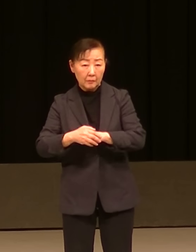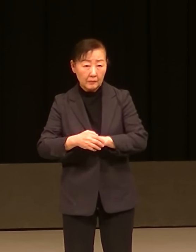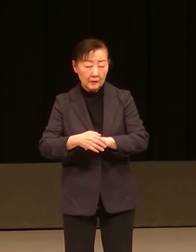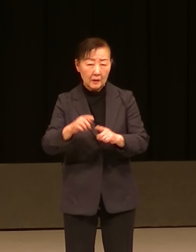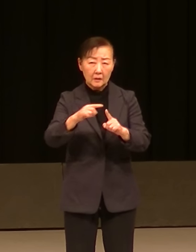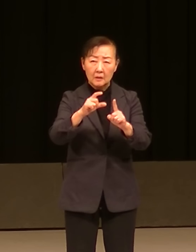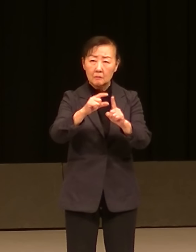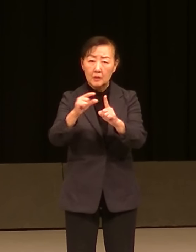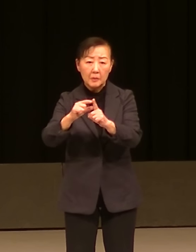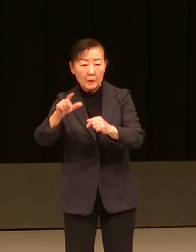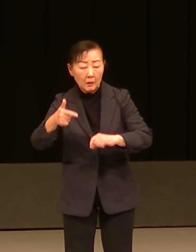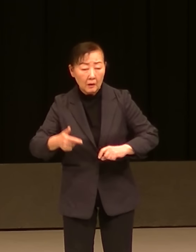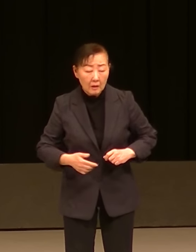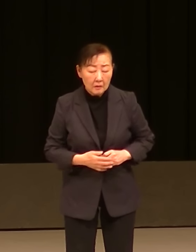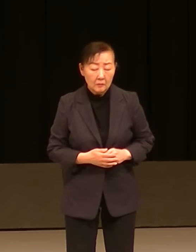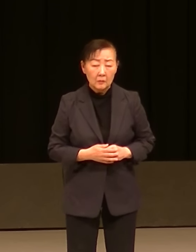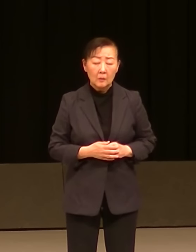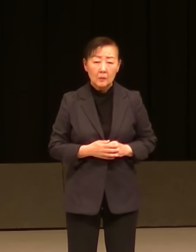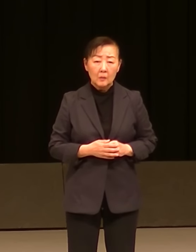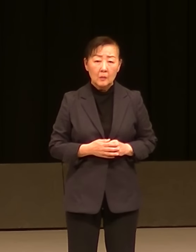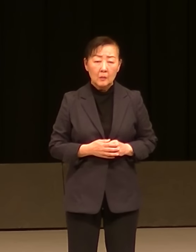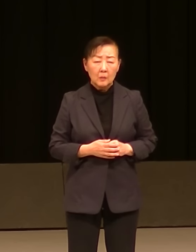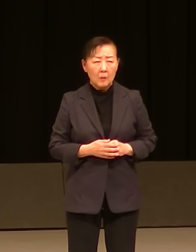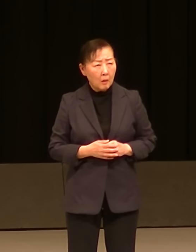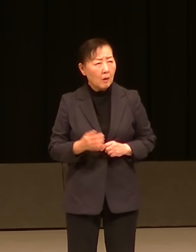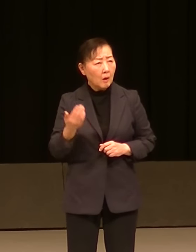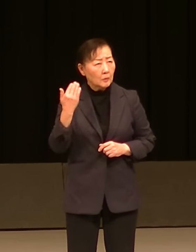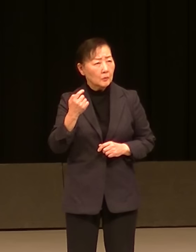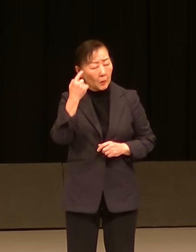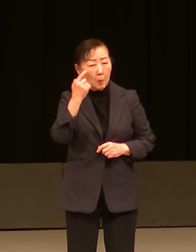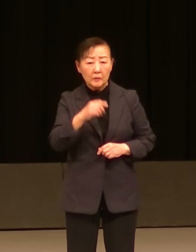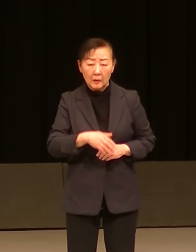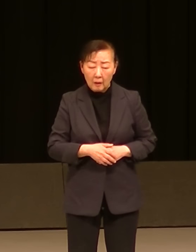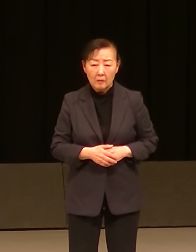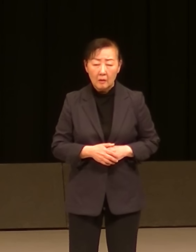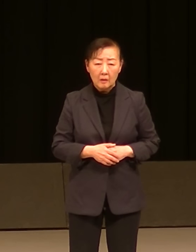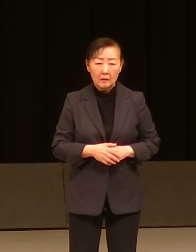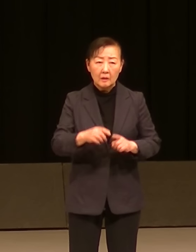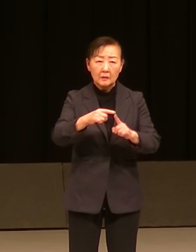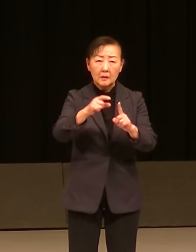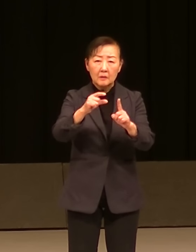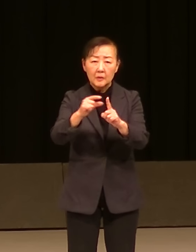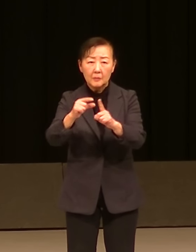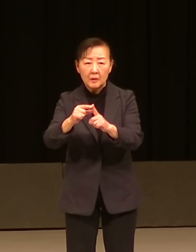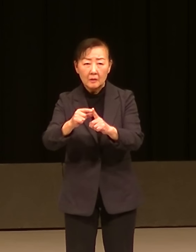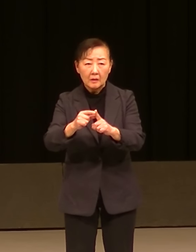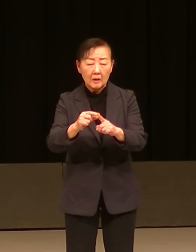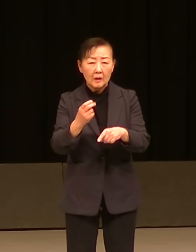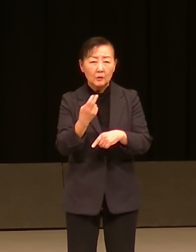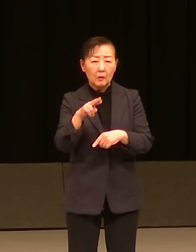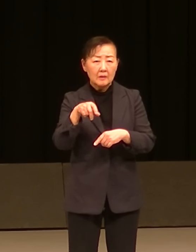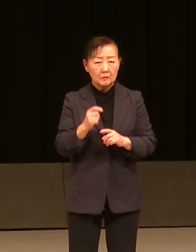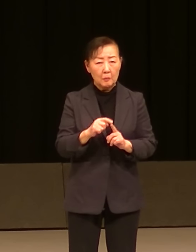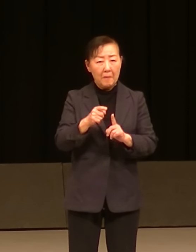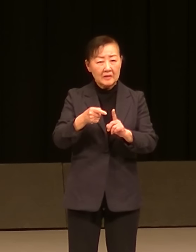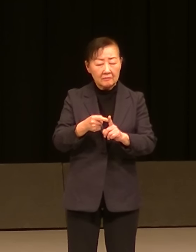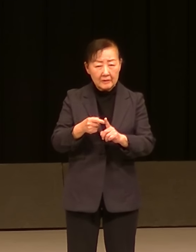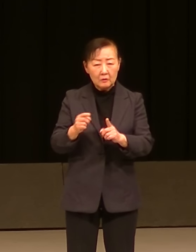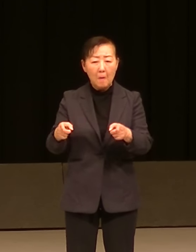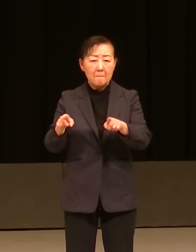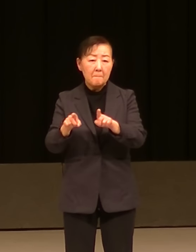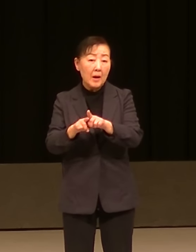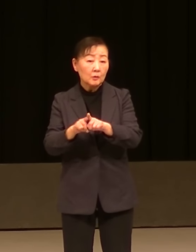TPP ではないなというふうにあの時思いました。TPP はトランスパシフィックパート